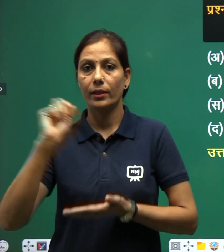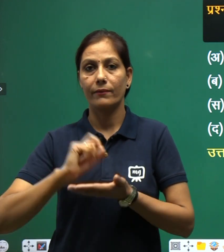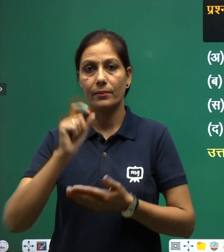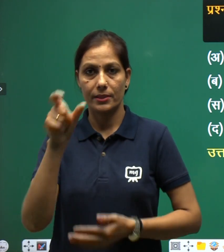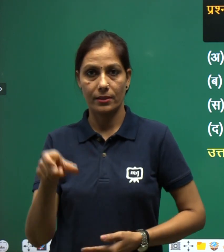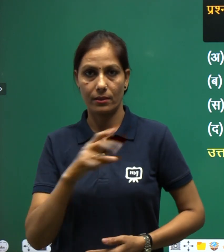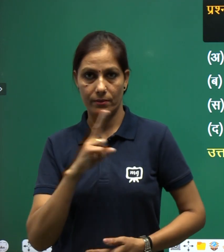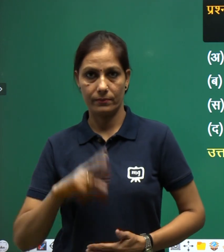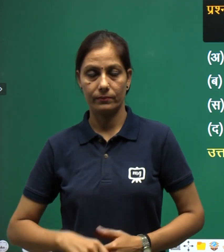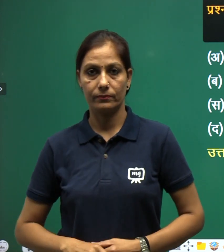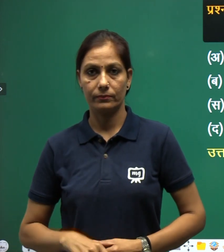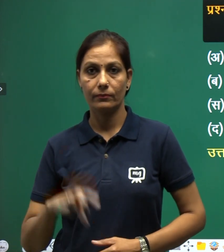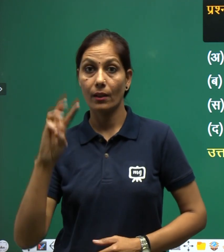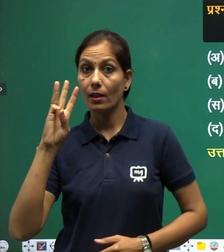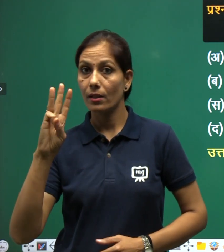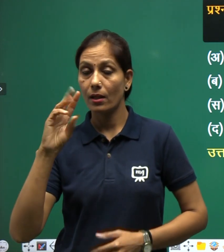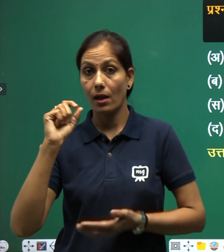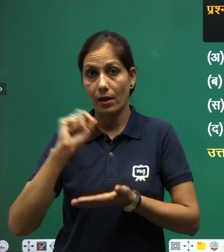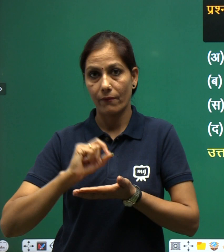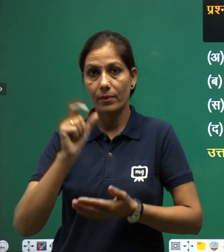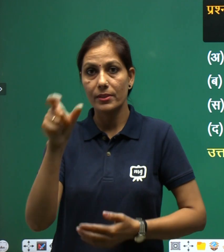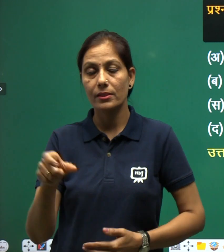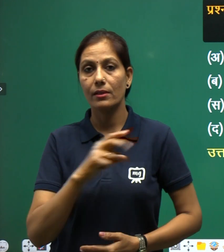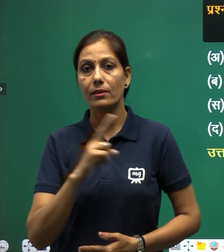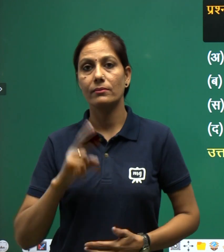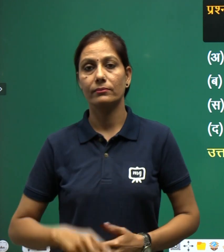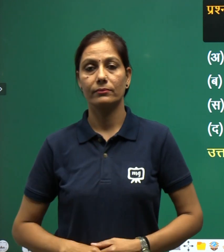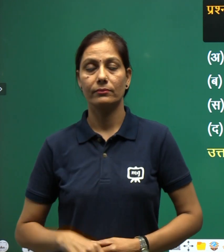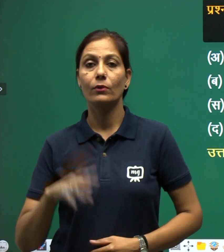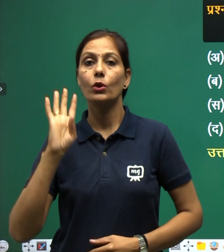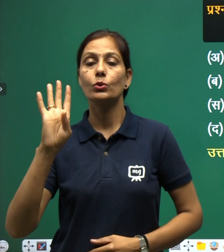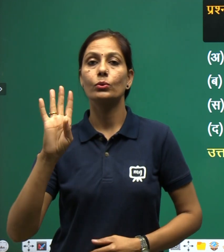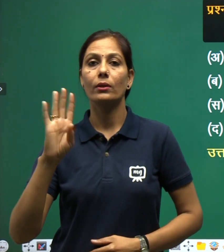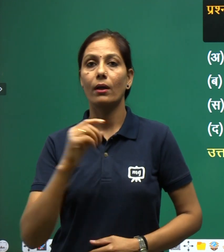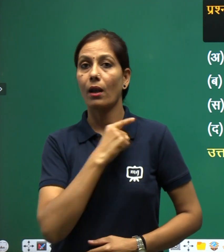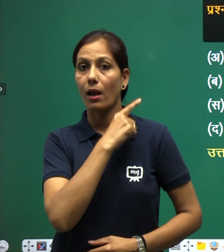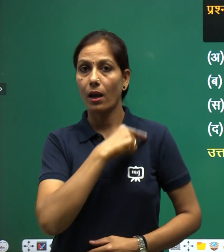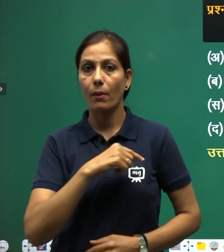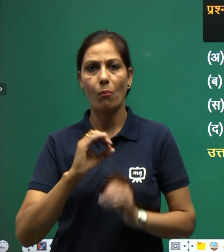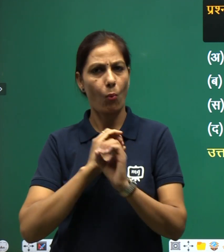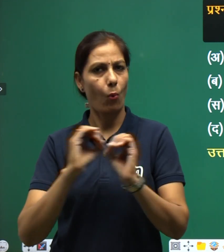प्रसाद, तीसरा विष्णु खरे, चौथा इनमें से कोई नहीं।